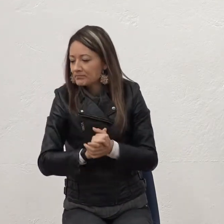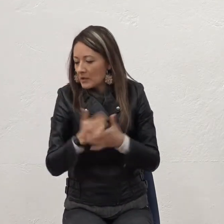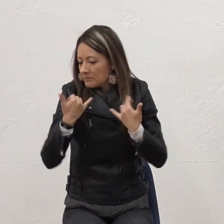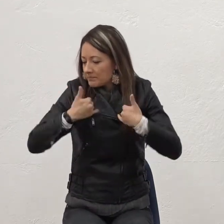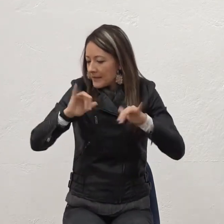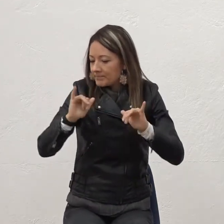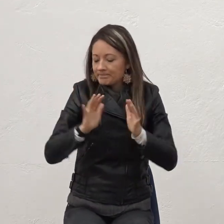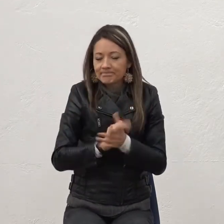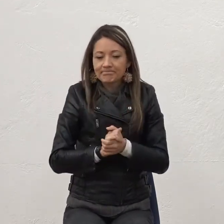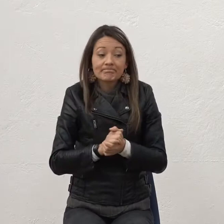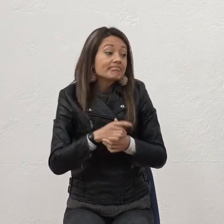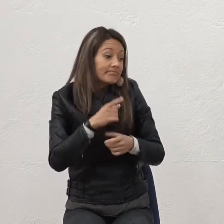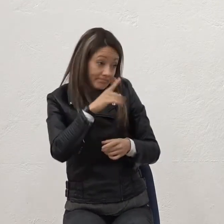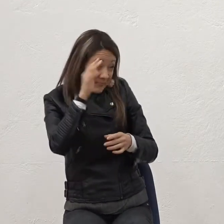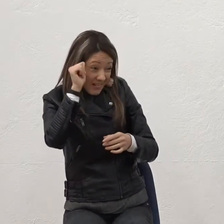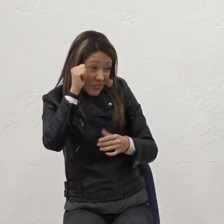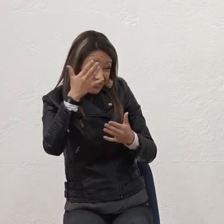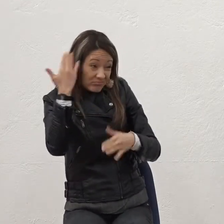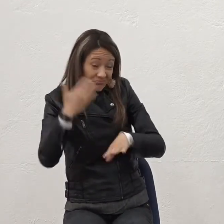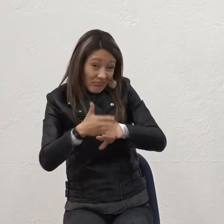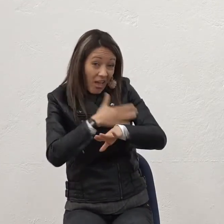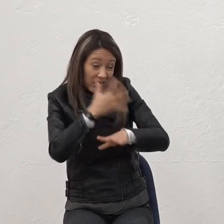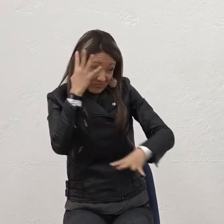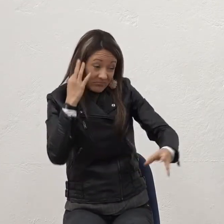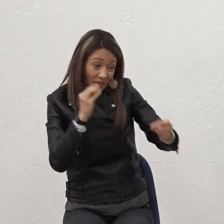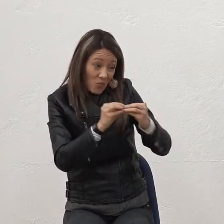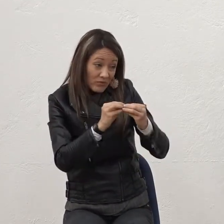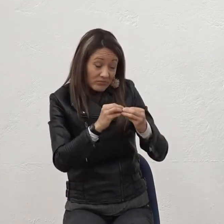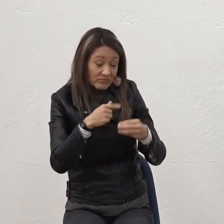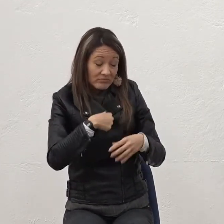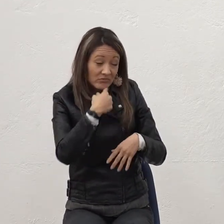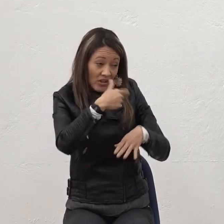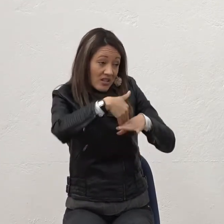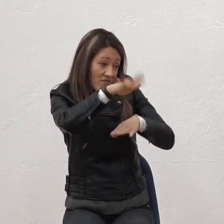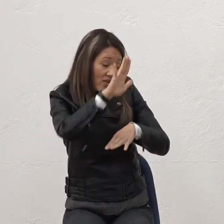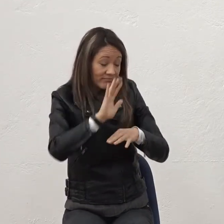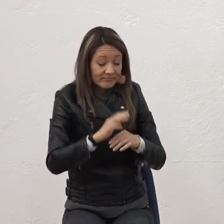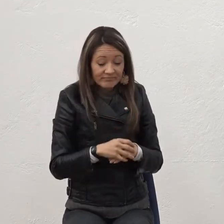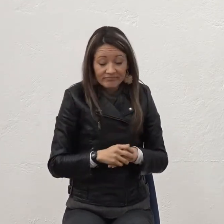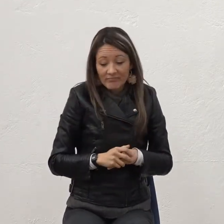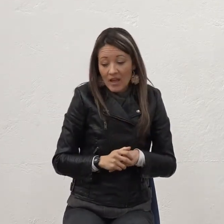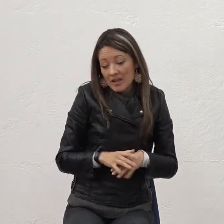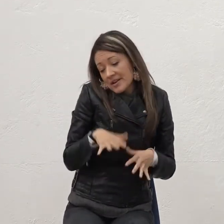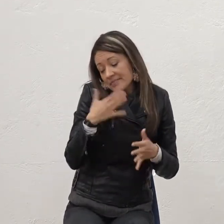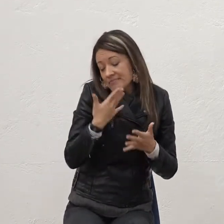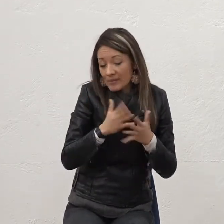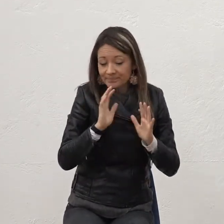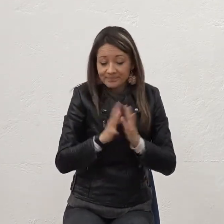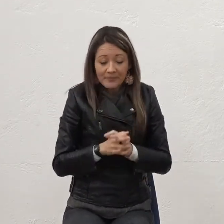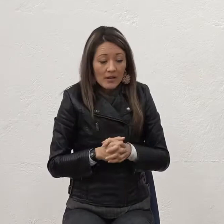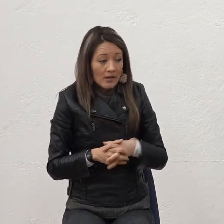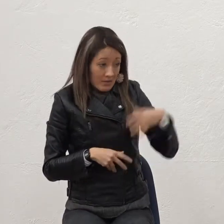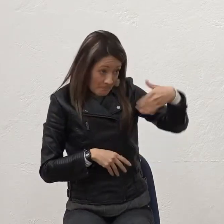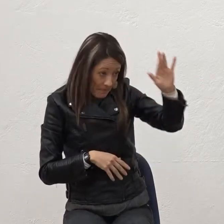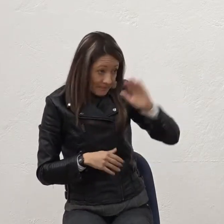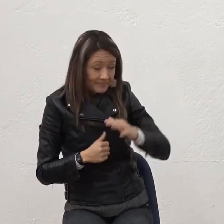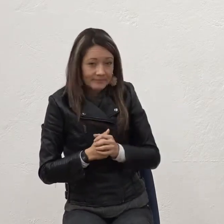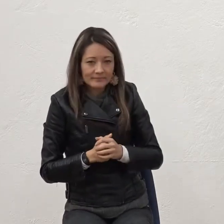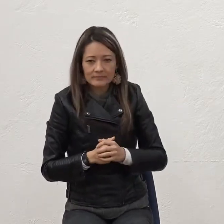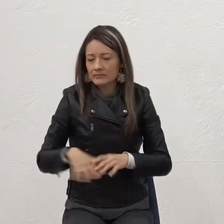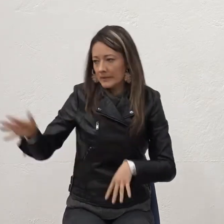cumplo mi palabra, pues yo le dije que se fuera, ya le había dicho de verme para atrás. Y él me